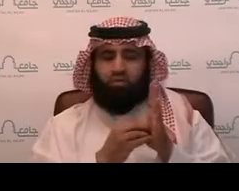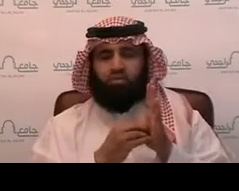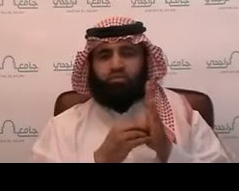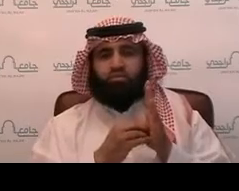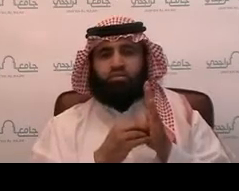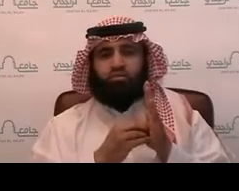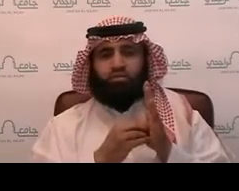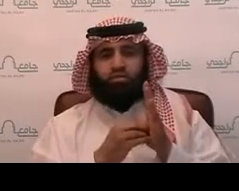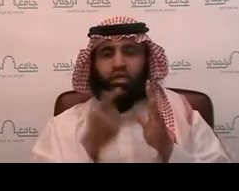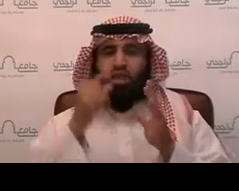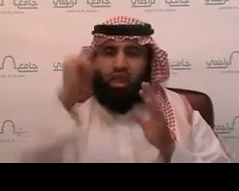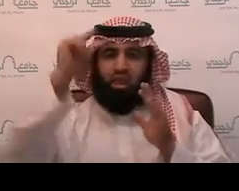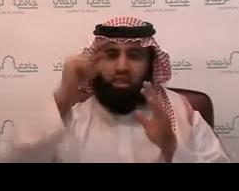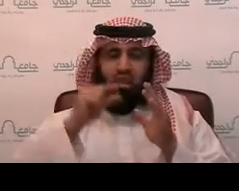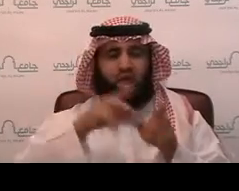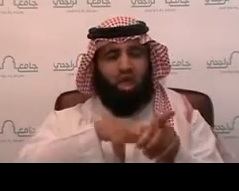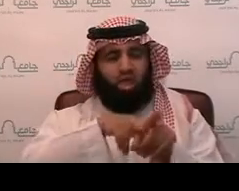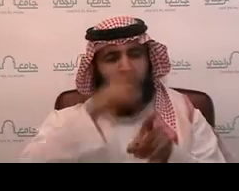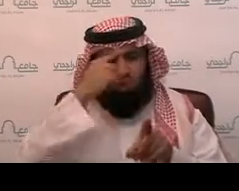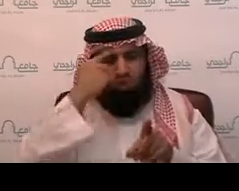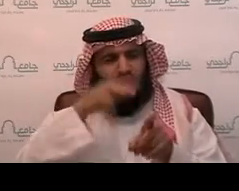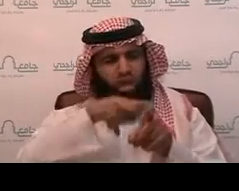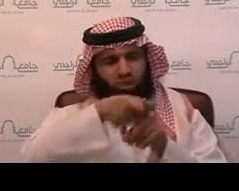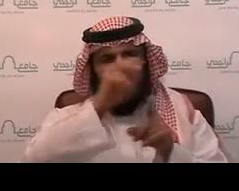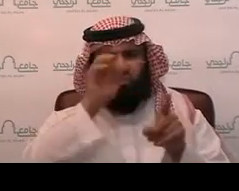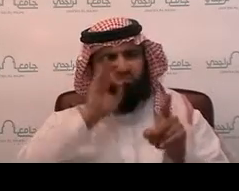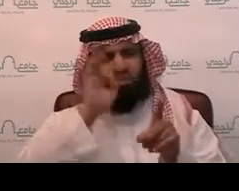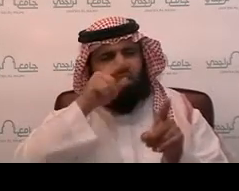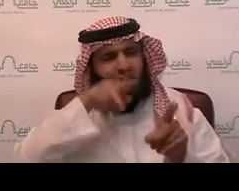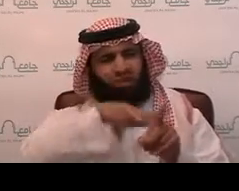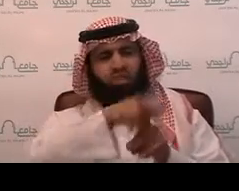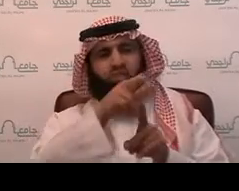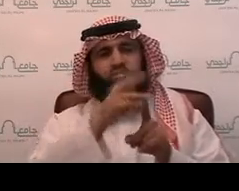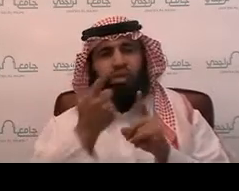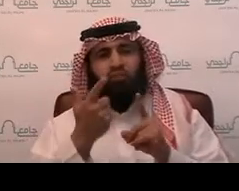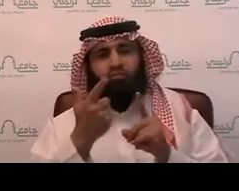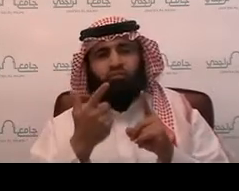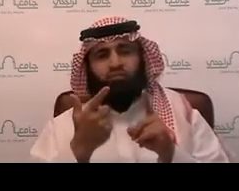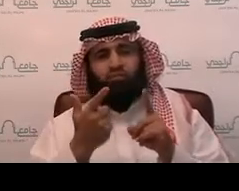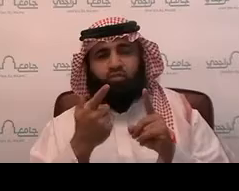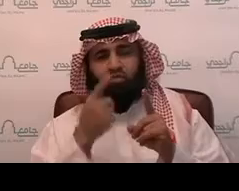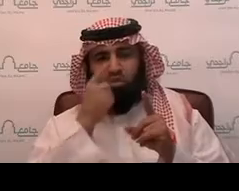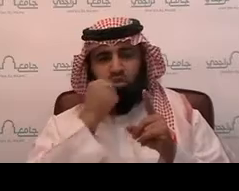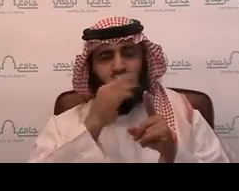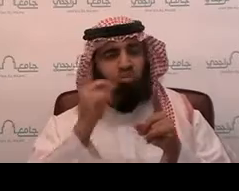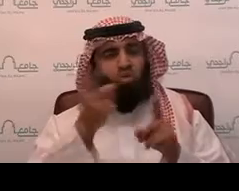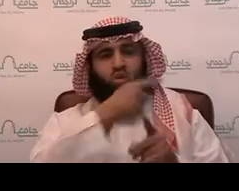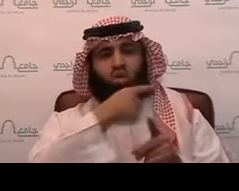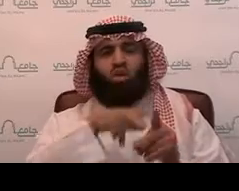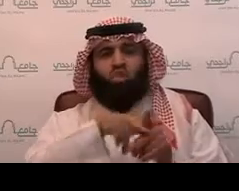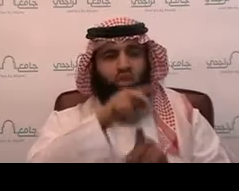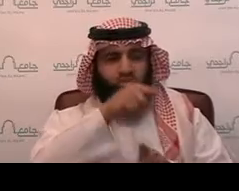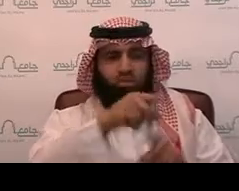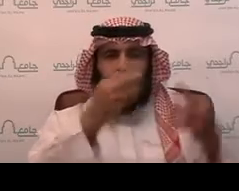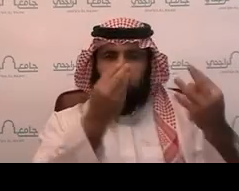قل أرأيتكم إن أتاكم عذاب الله بغتة أو جهرة هل يهلك إلا القوم الظالمون؟